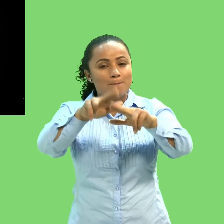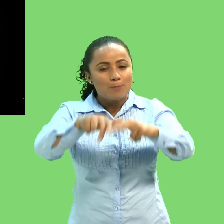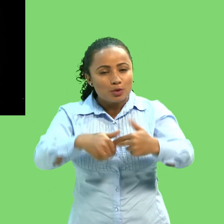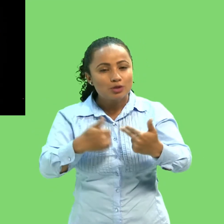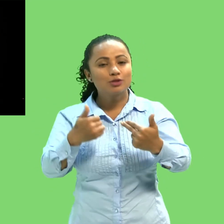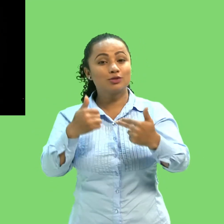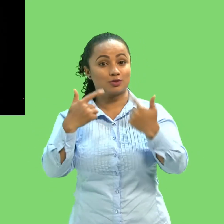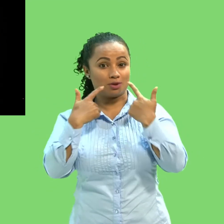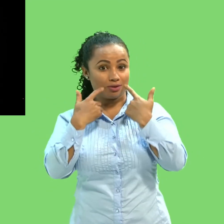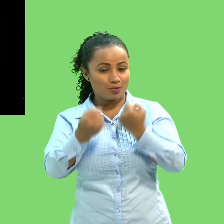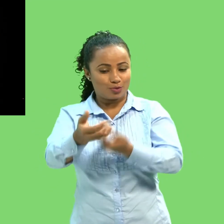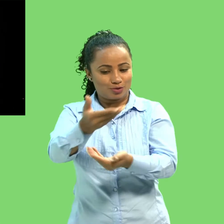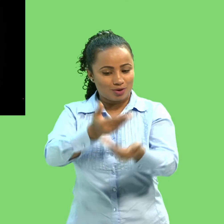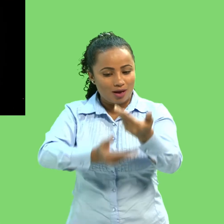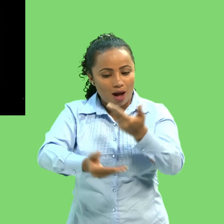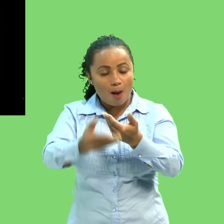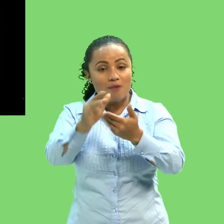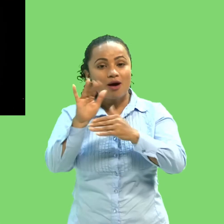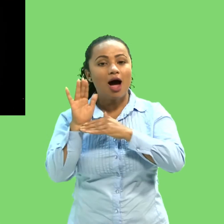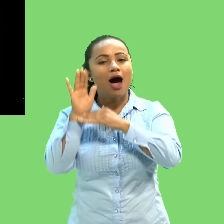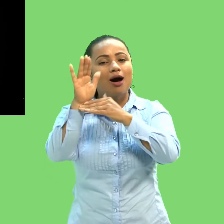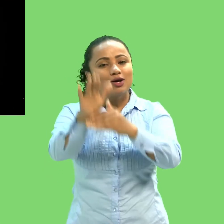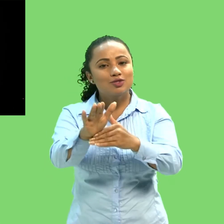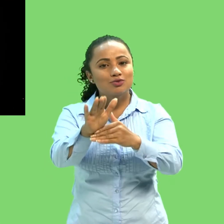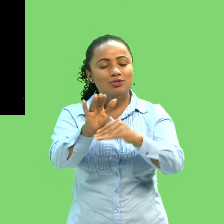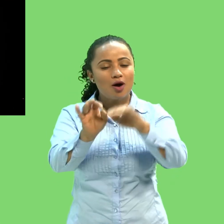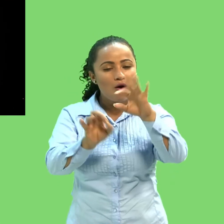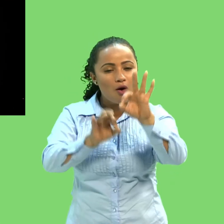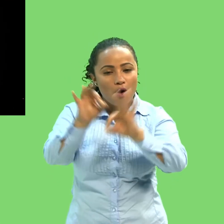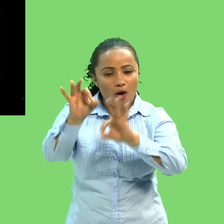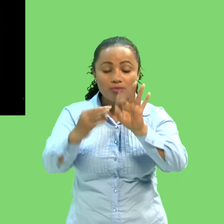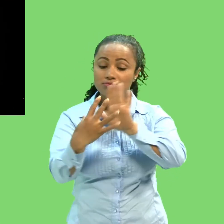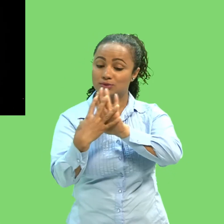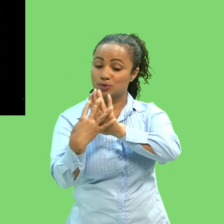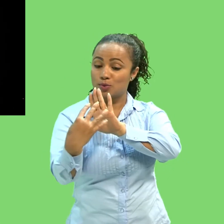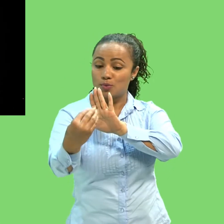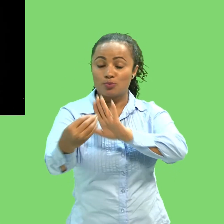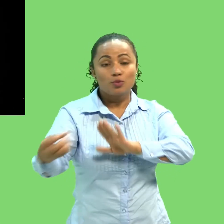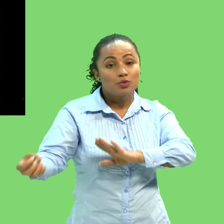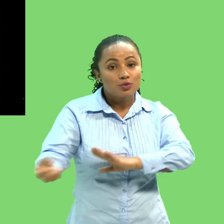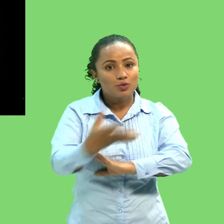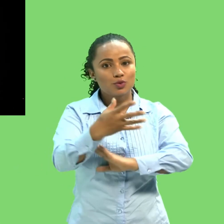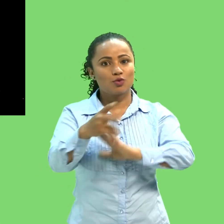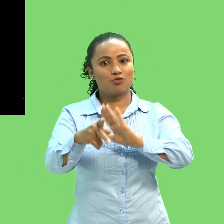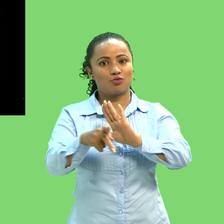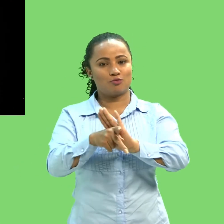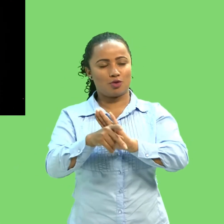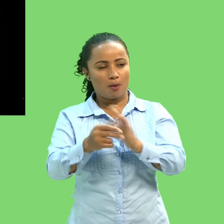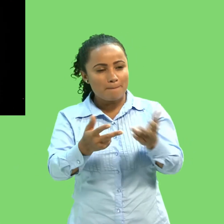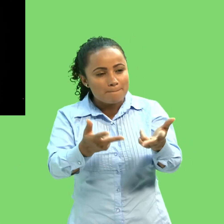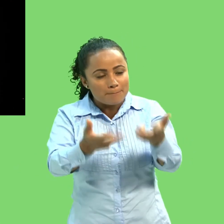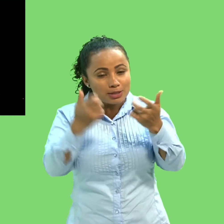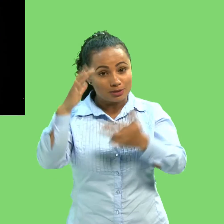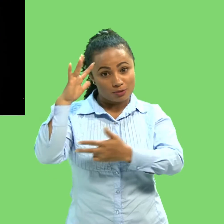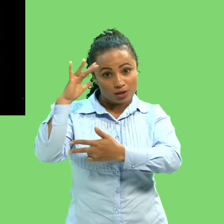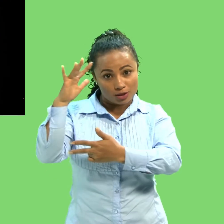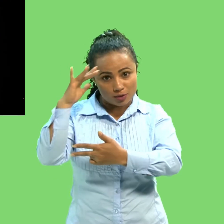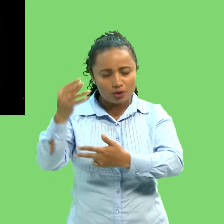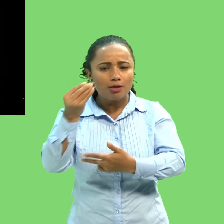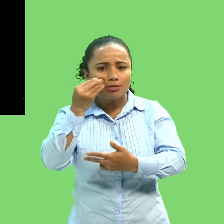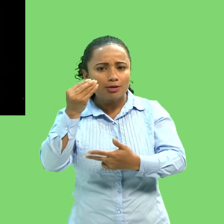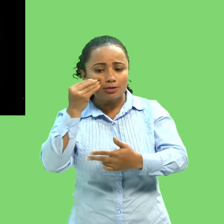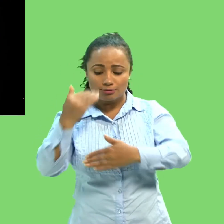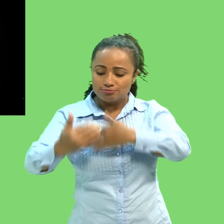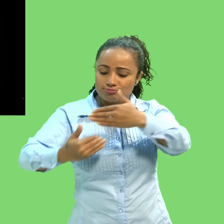própria interdisciplinaridade, né, dentre as ciências. E nessa proposta aí, ela vai contribuir com formulação